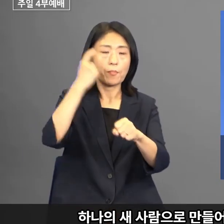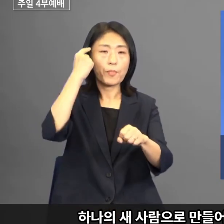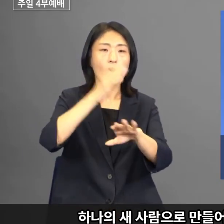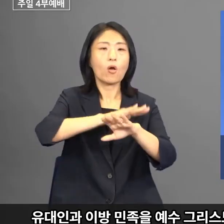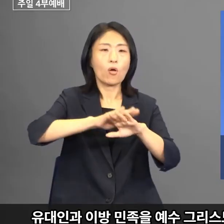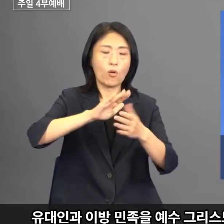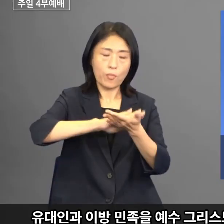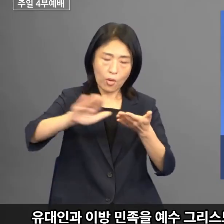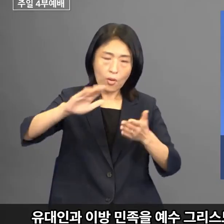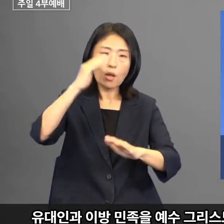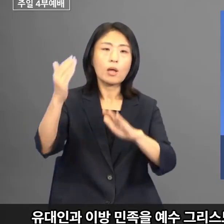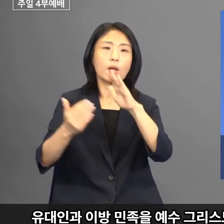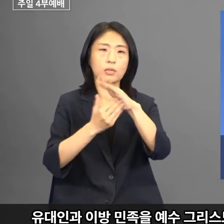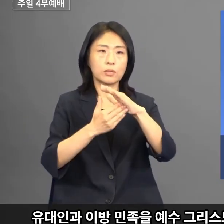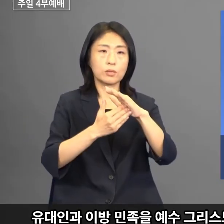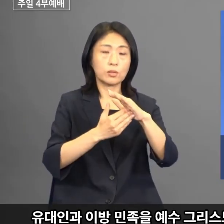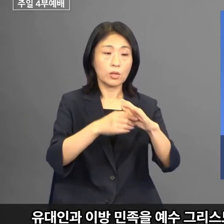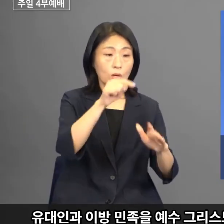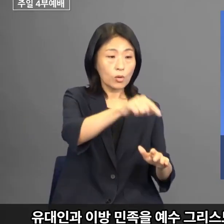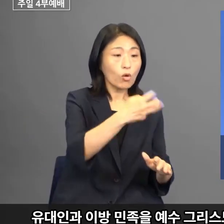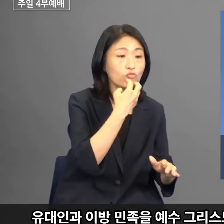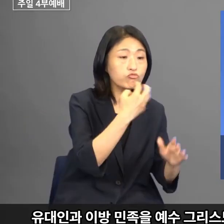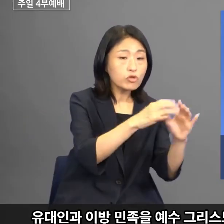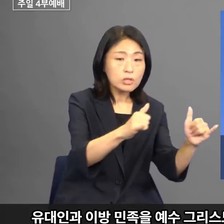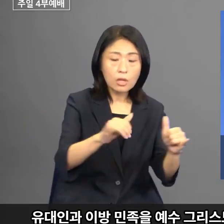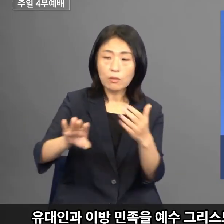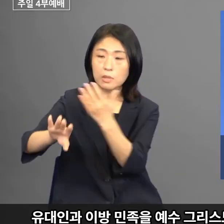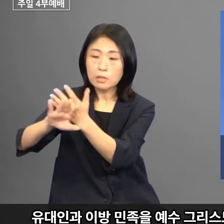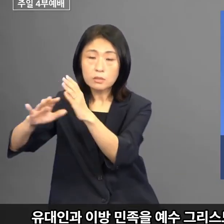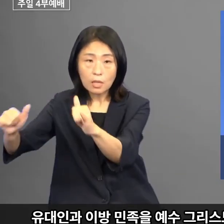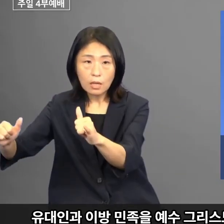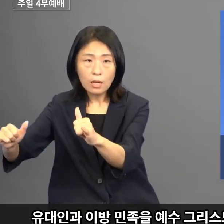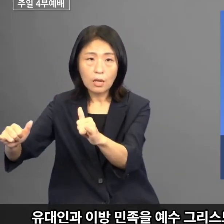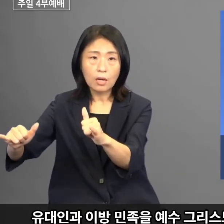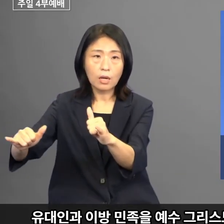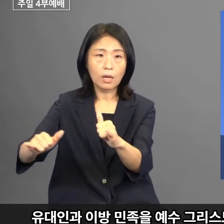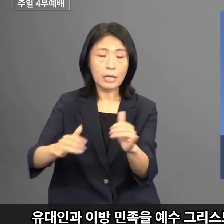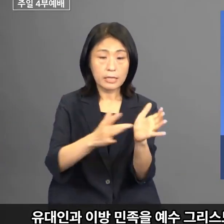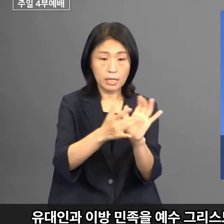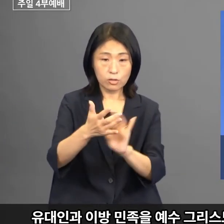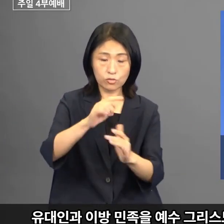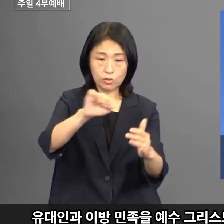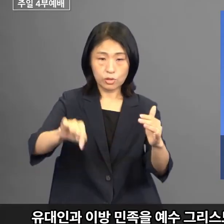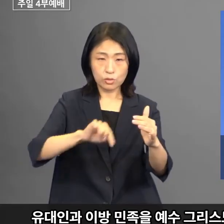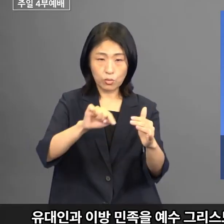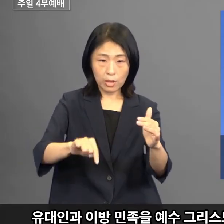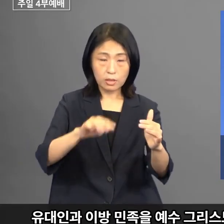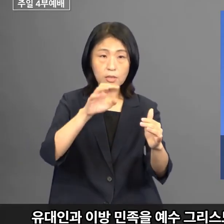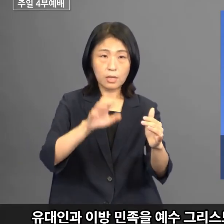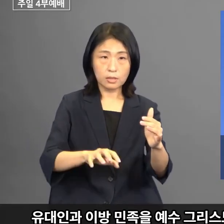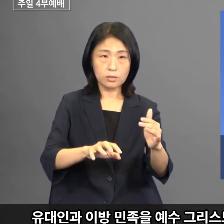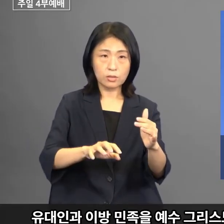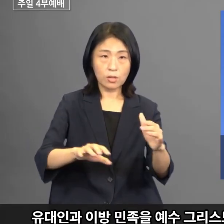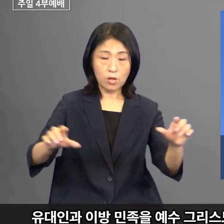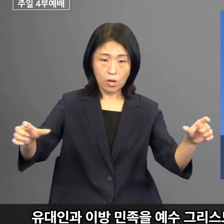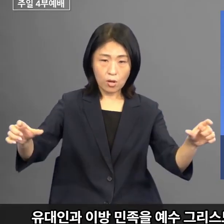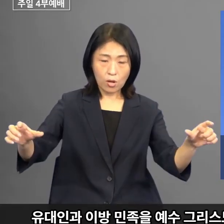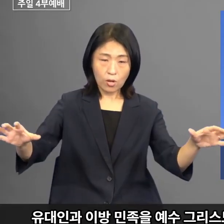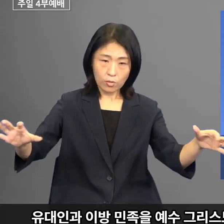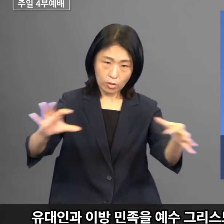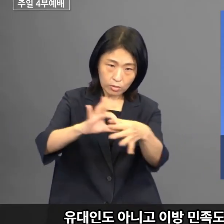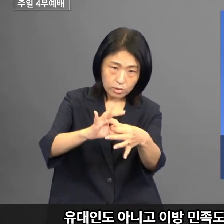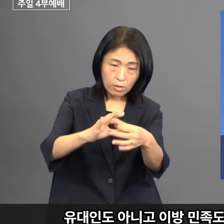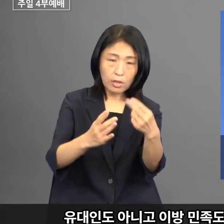이루셨다는 겁니다. 자, 유대인과 이방 민족을 예수 그리스도 안에서 완전히 하나 된 새로운